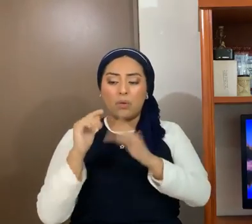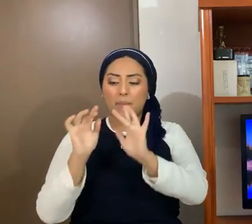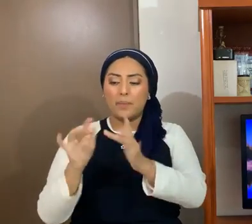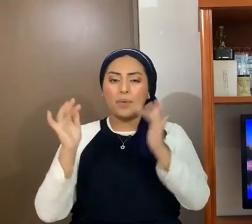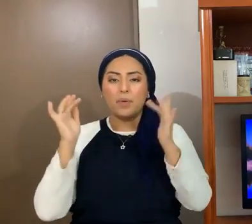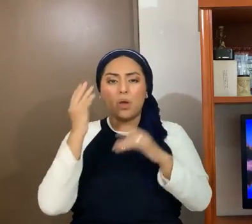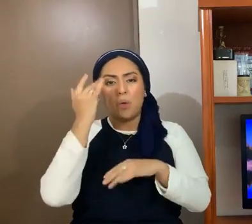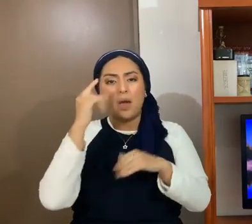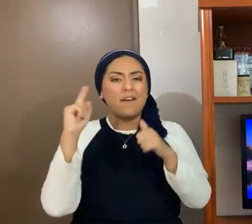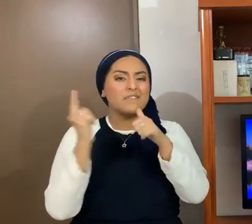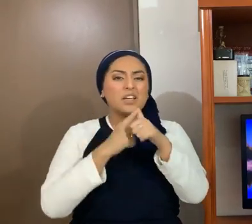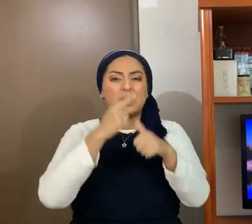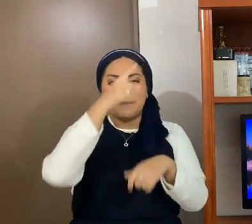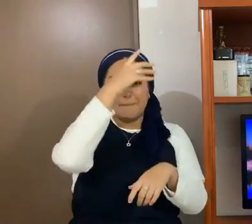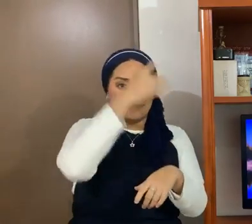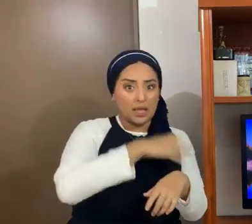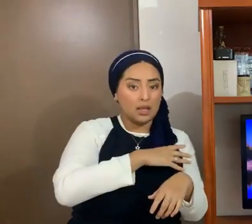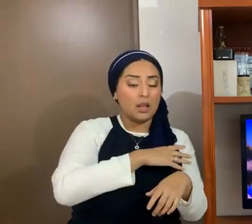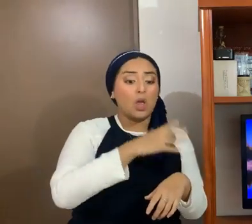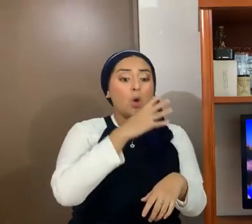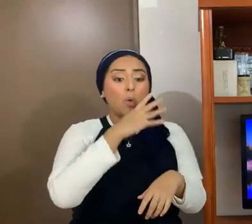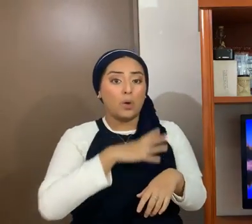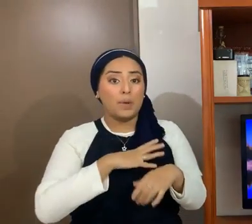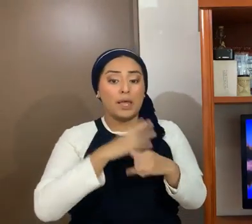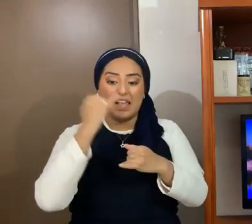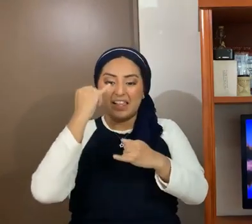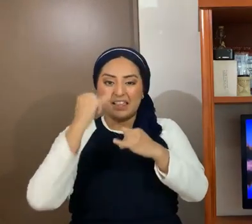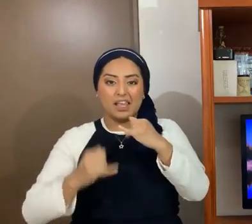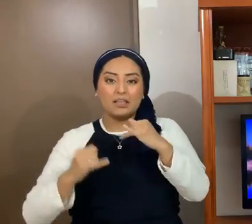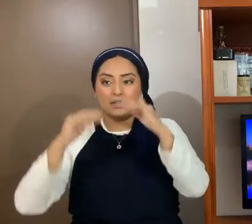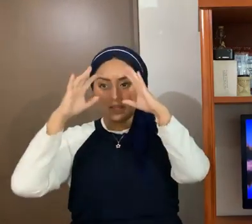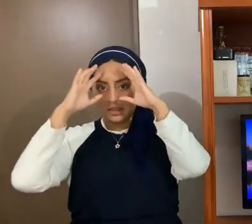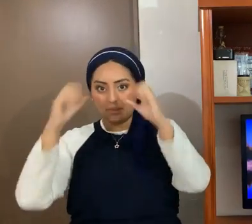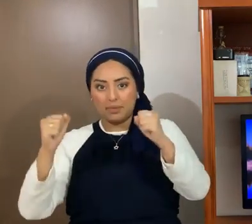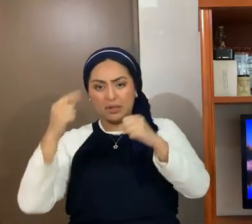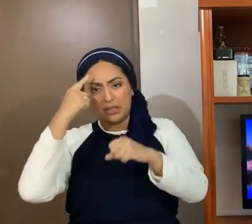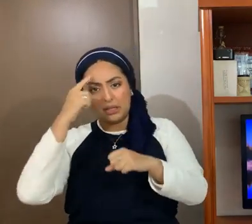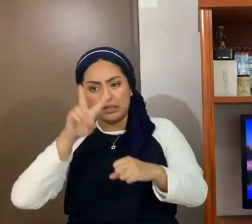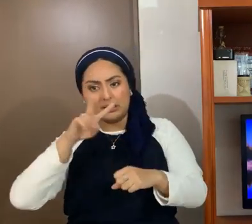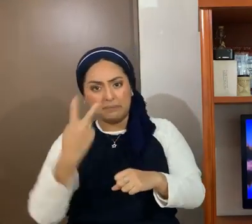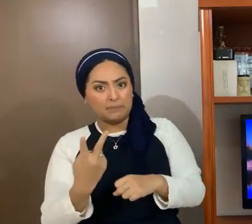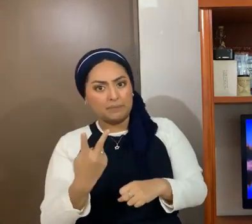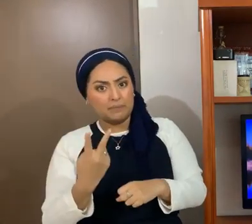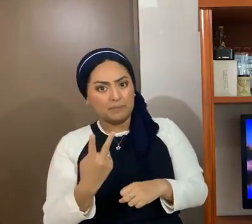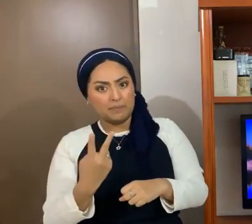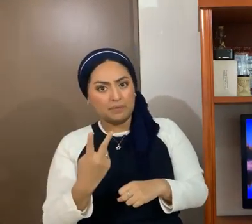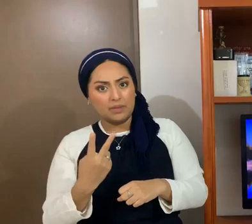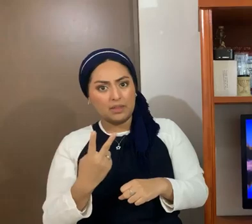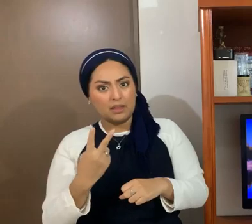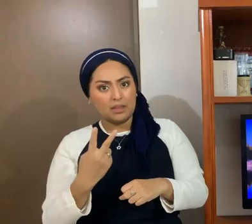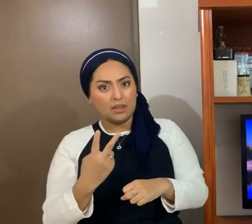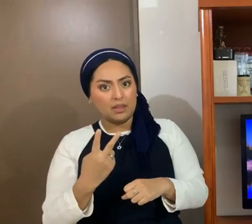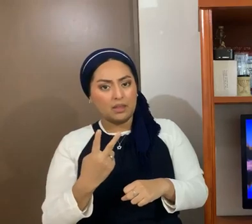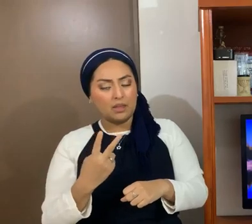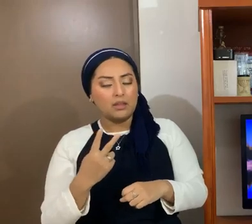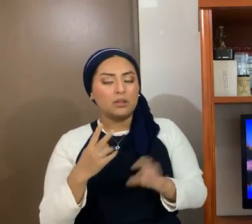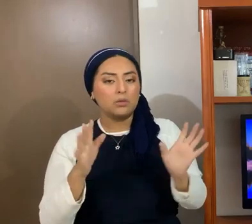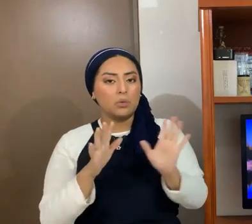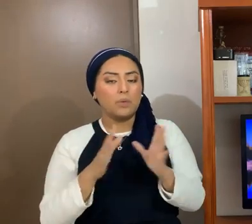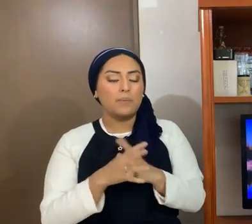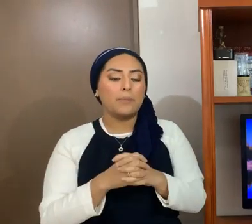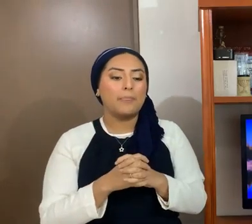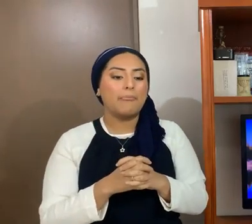¿Por qué primero fueron los hombres, las mujeres, y al final los príncipes? ¿No debiera ser al revés? ¿Que los príncipes dieran ejemplo?